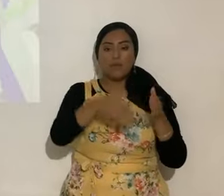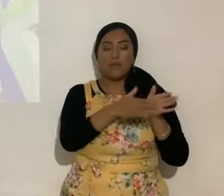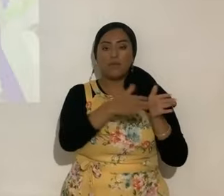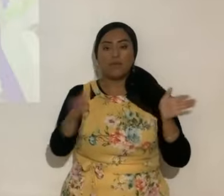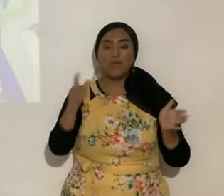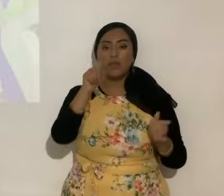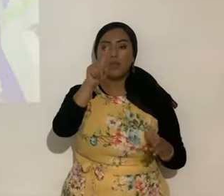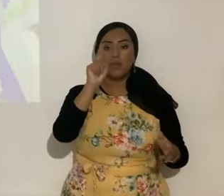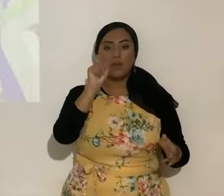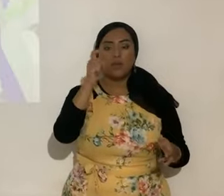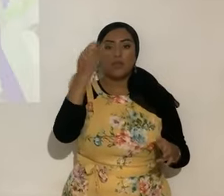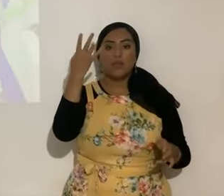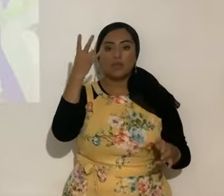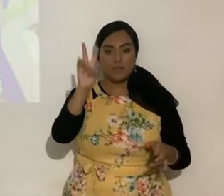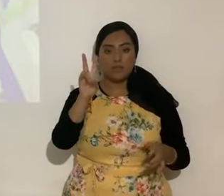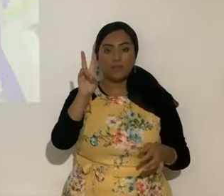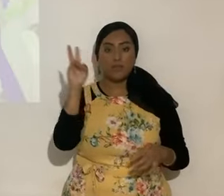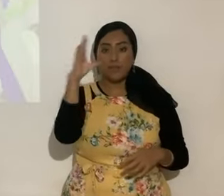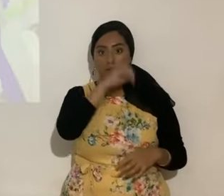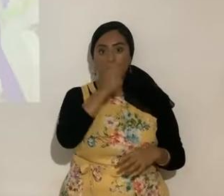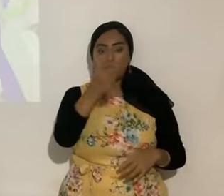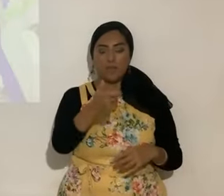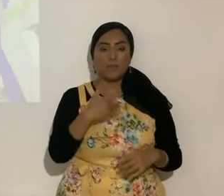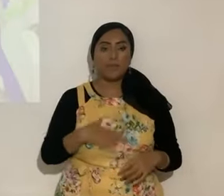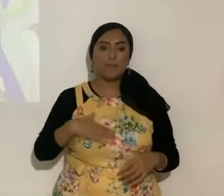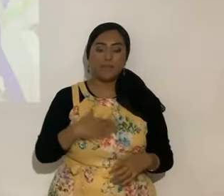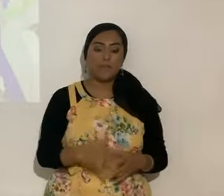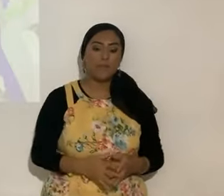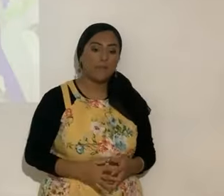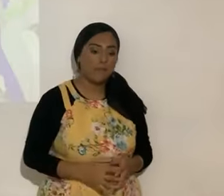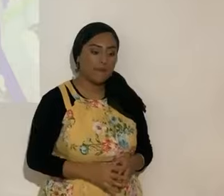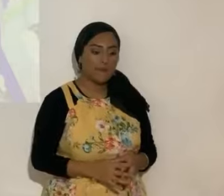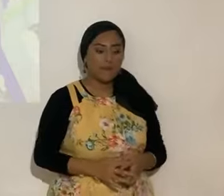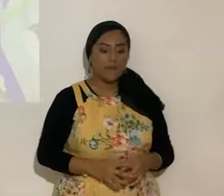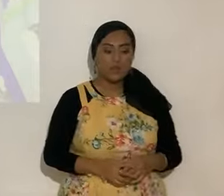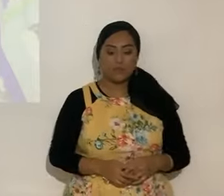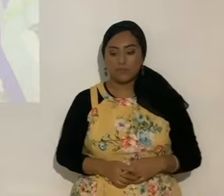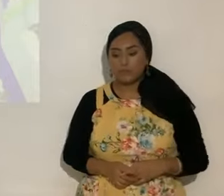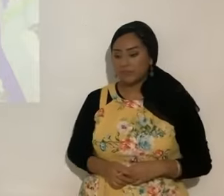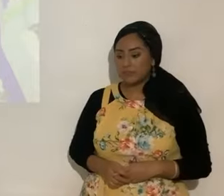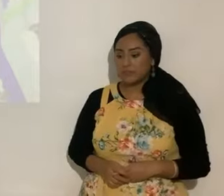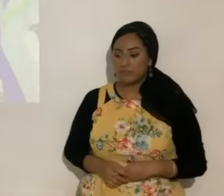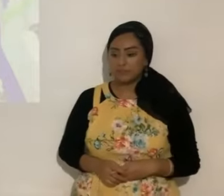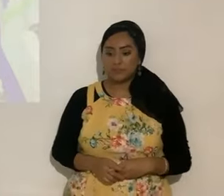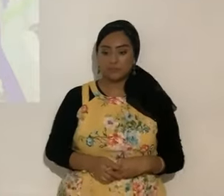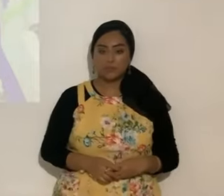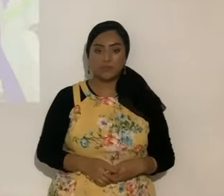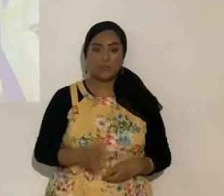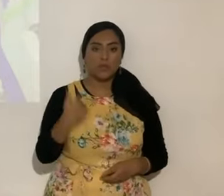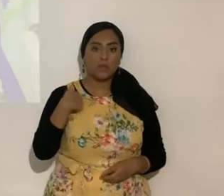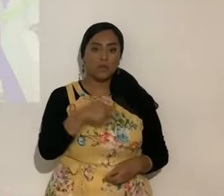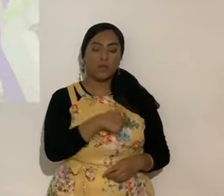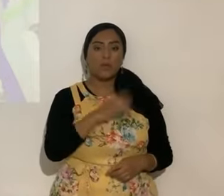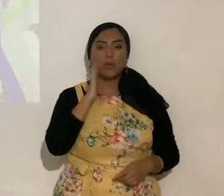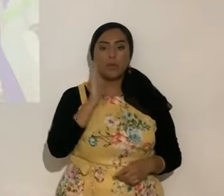117, para los que no la han visto, entonces, a ver, vamos a vivir,